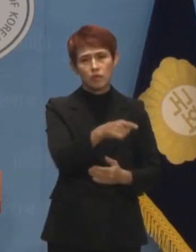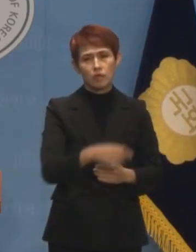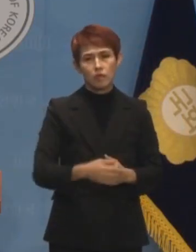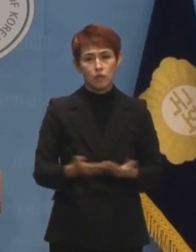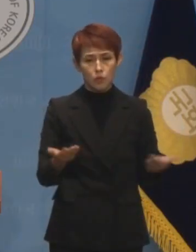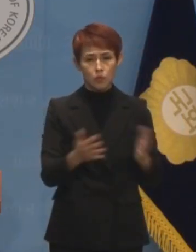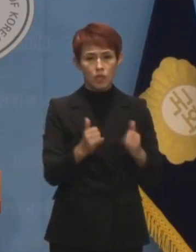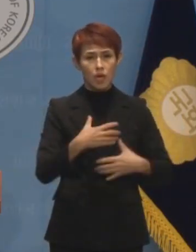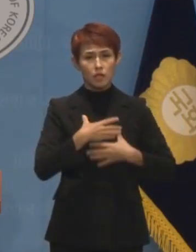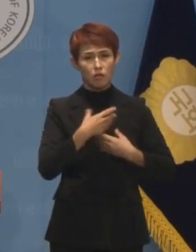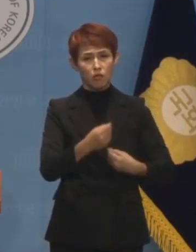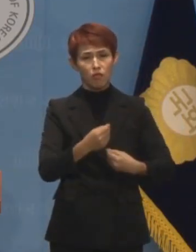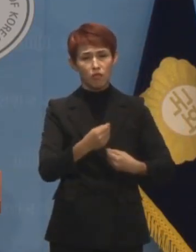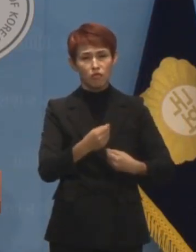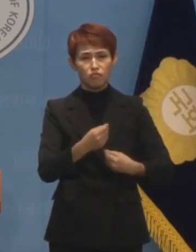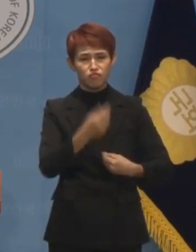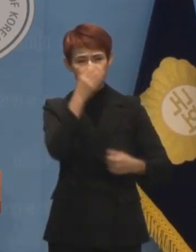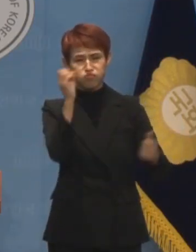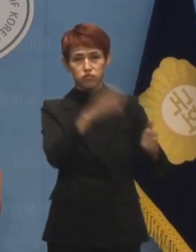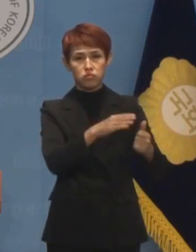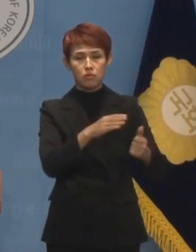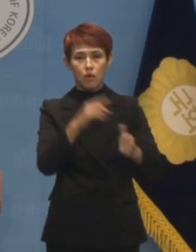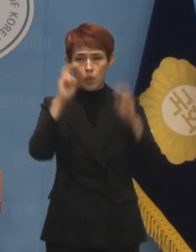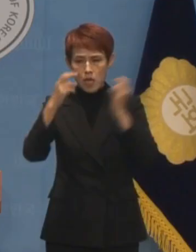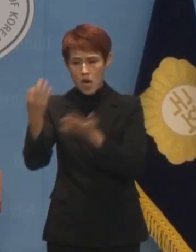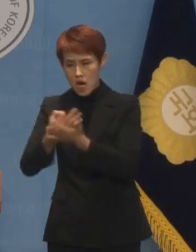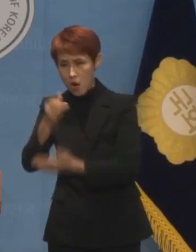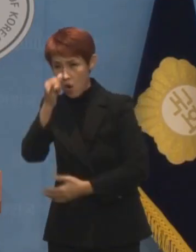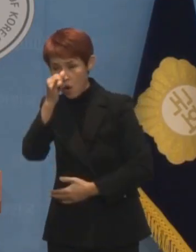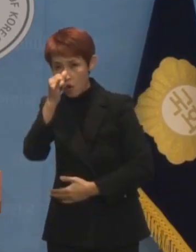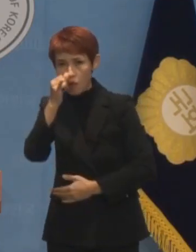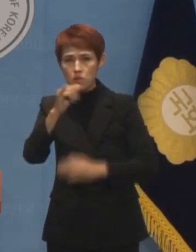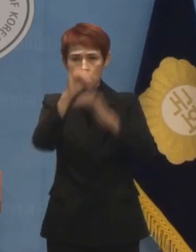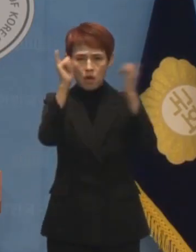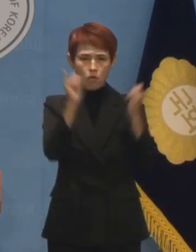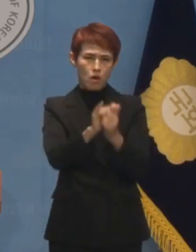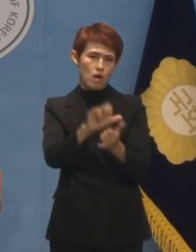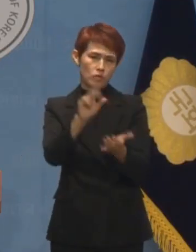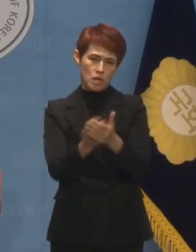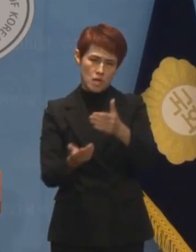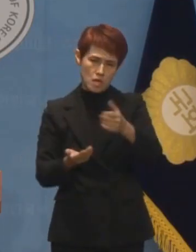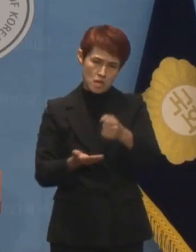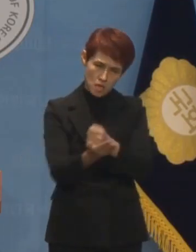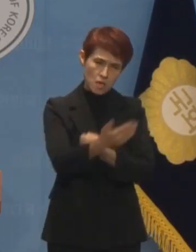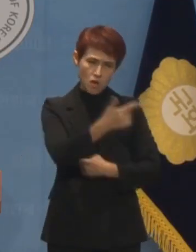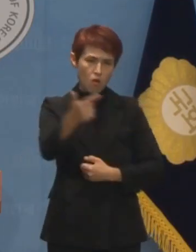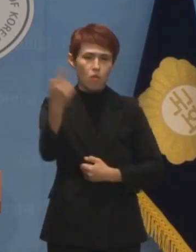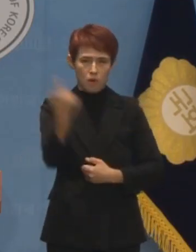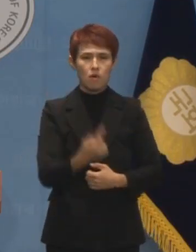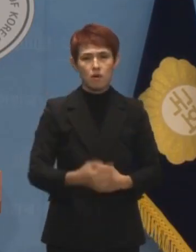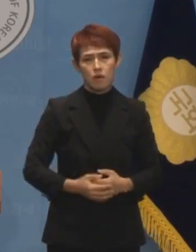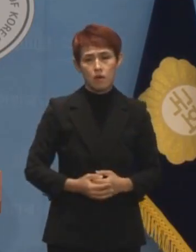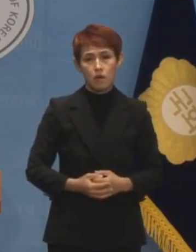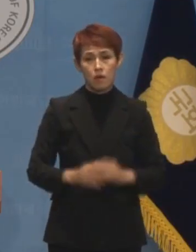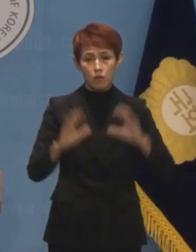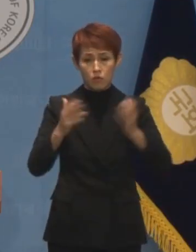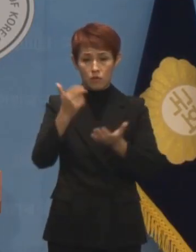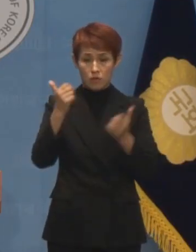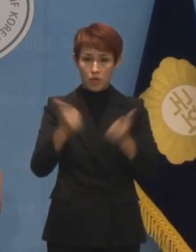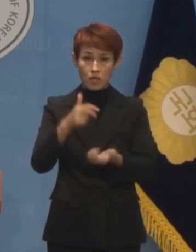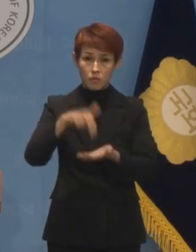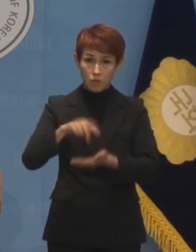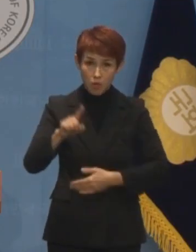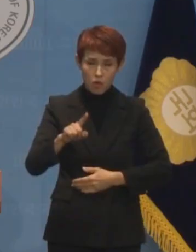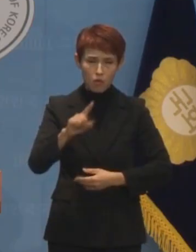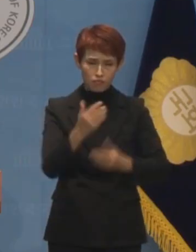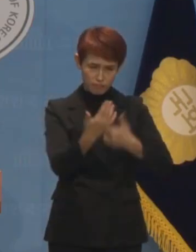안전을 희생해 이익을 추구하는 기업은 사회에 해를 끼칠 뿐입니다. 국회는 참사의 진실과